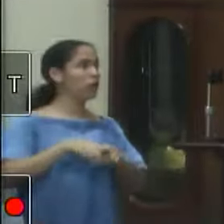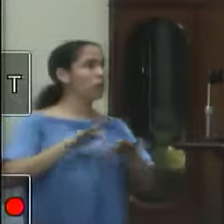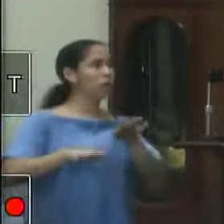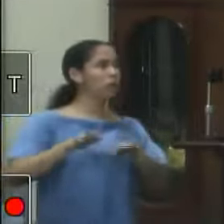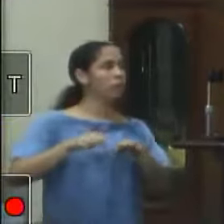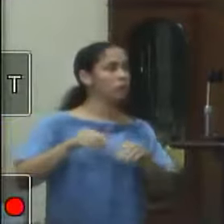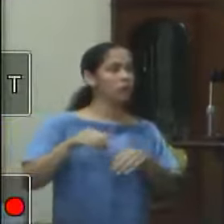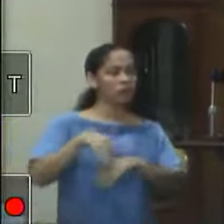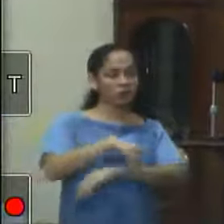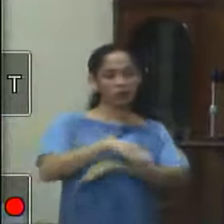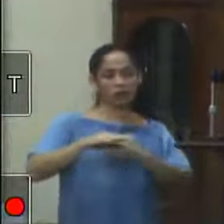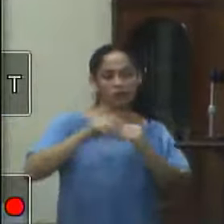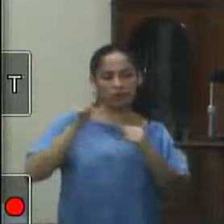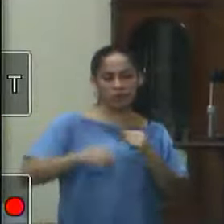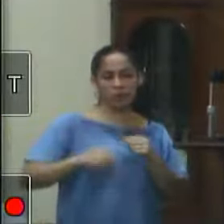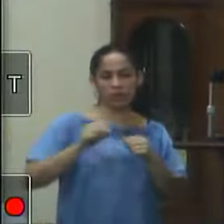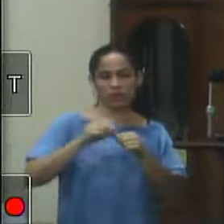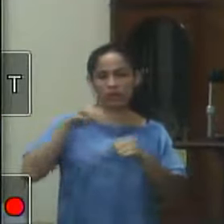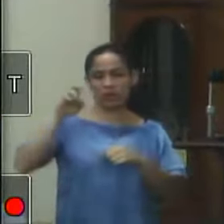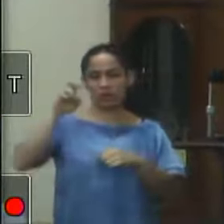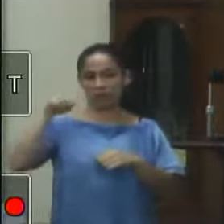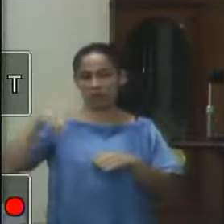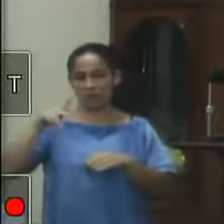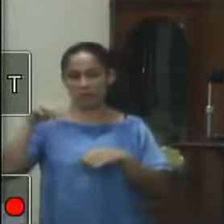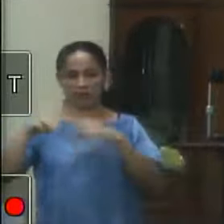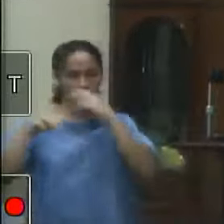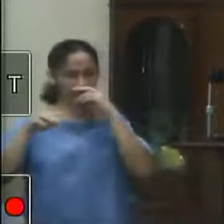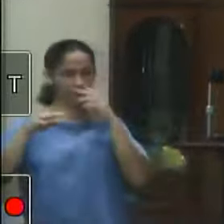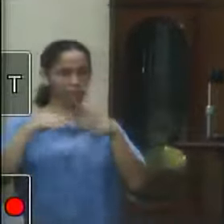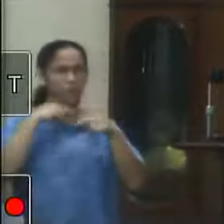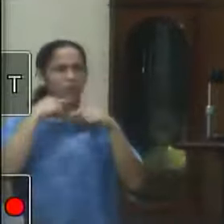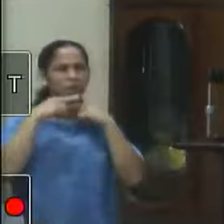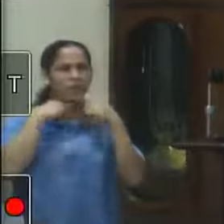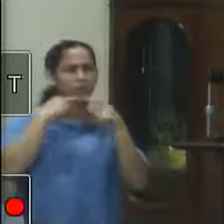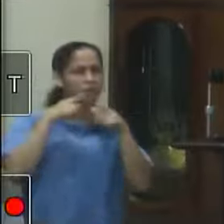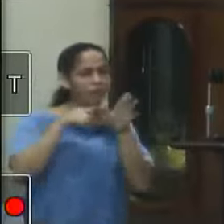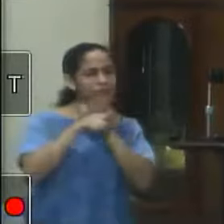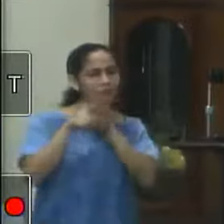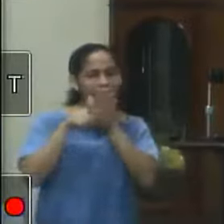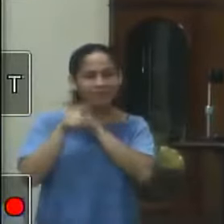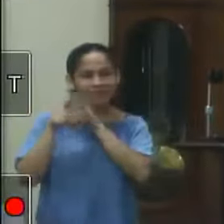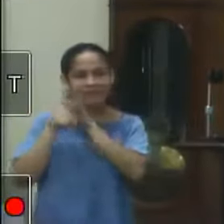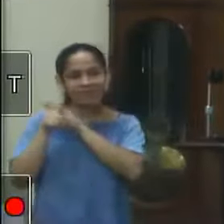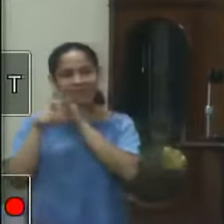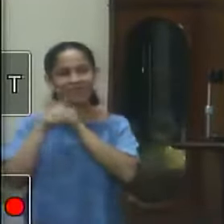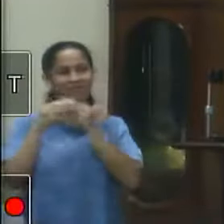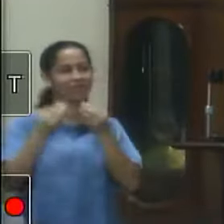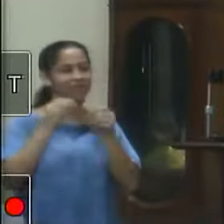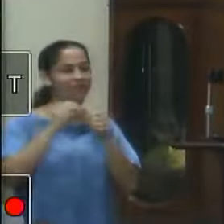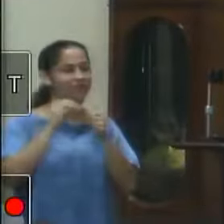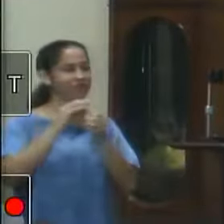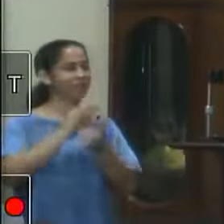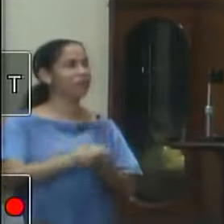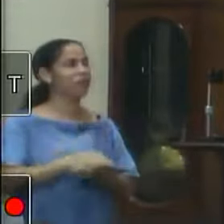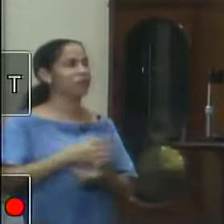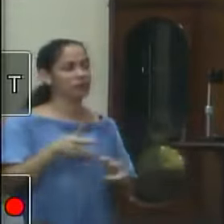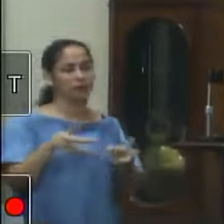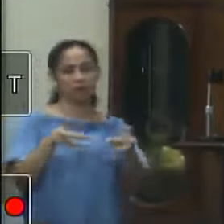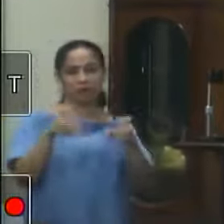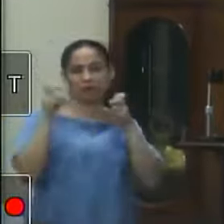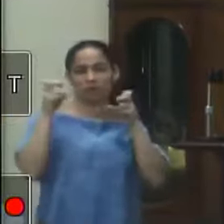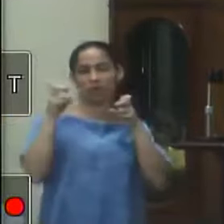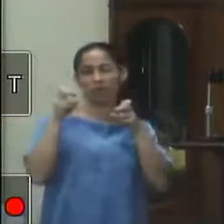nossas ruas aqui se cobre 5 quilômetros de asfalto. Então, essas perguntas nós todos vamos fazer. Agora, o que eu percebo, David,